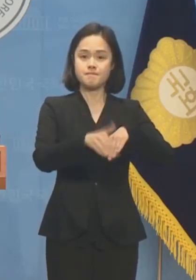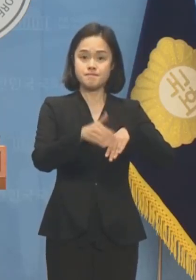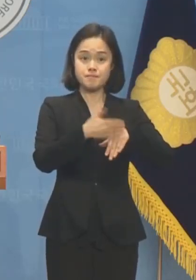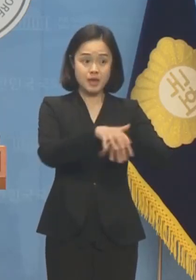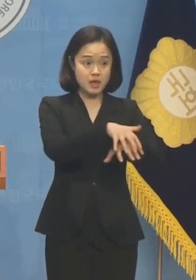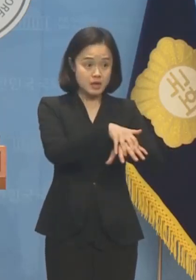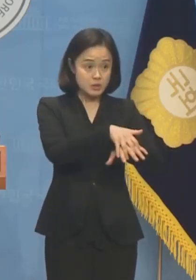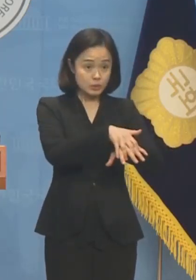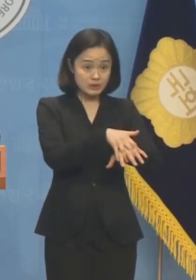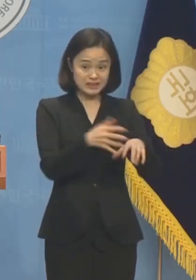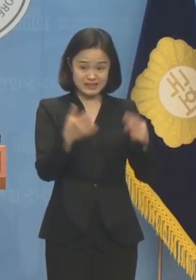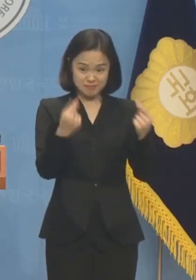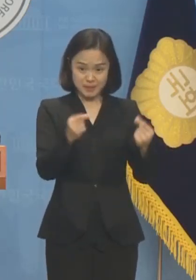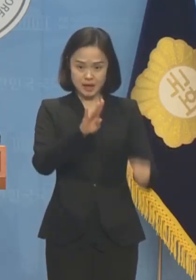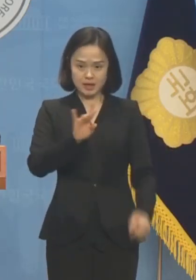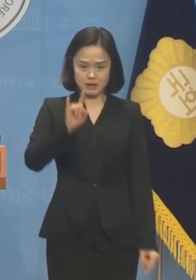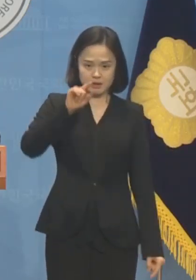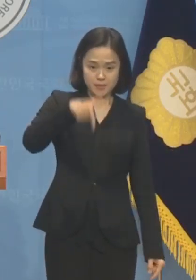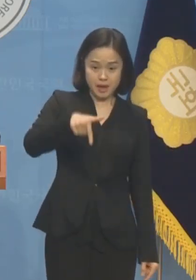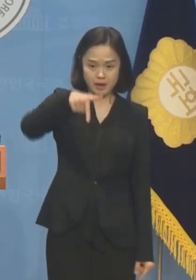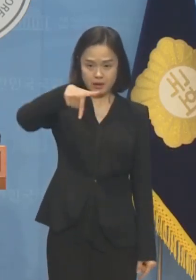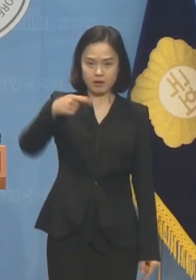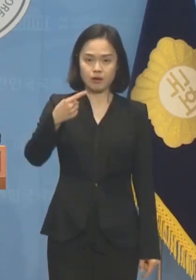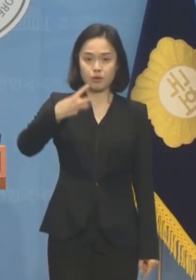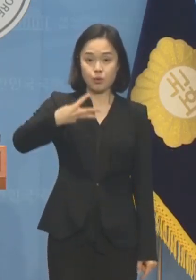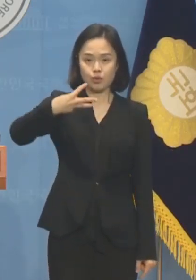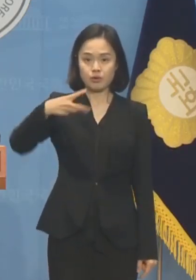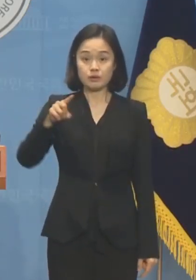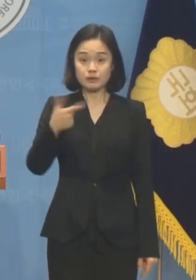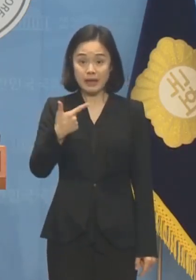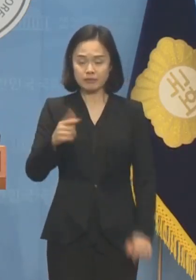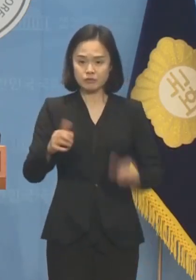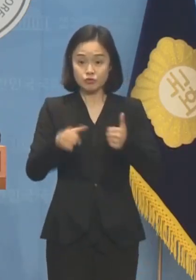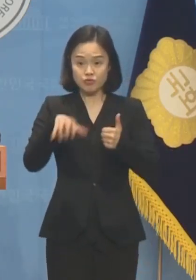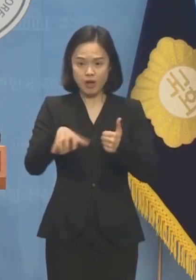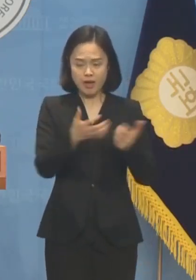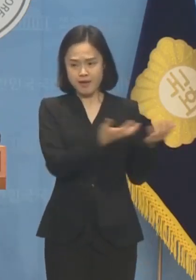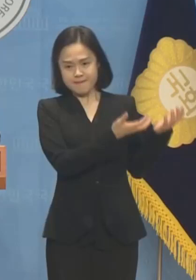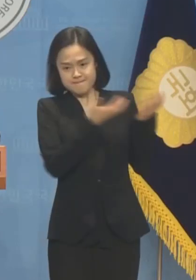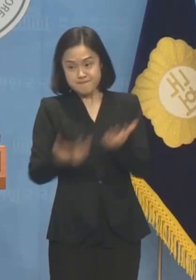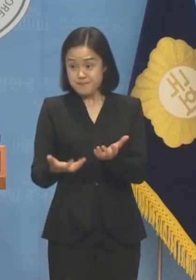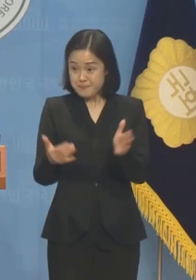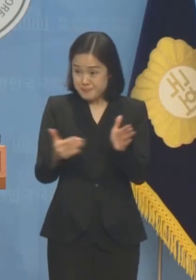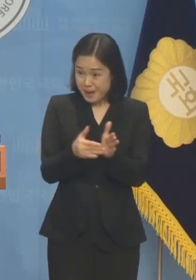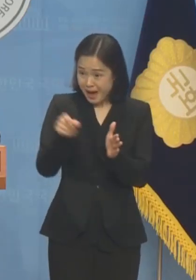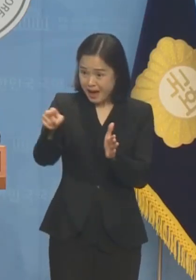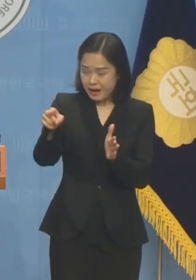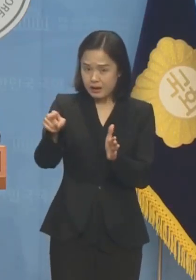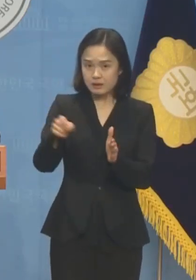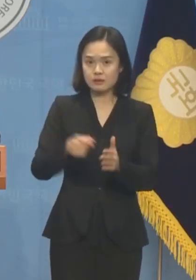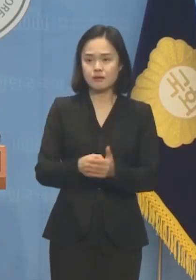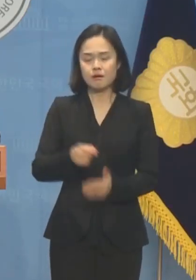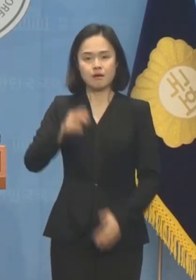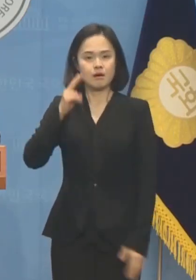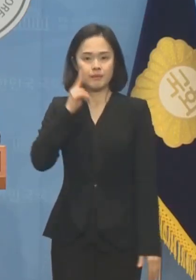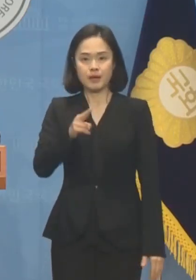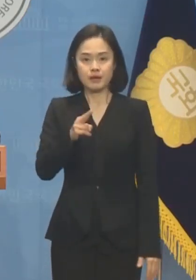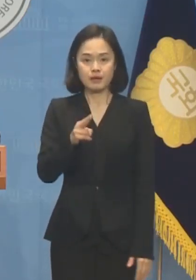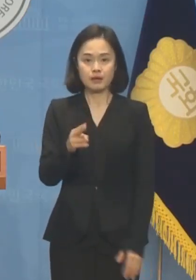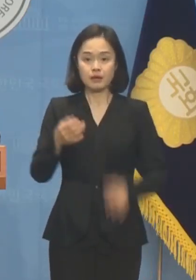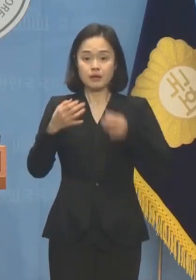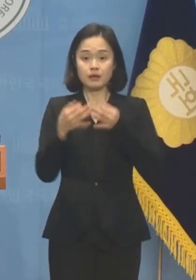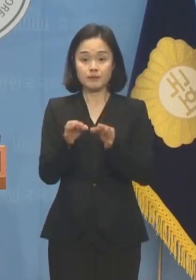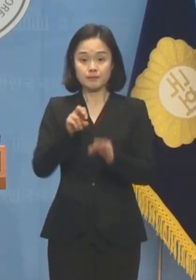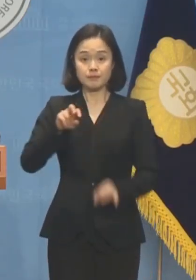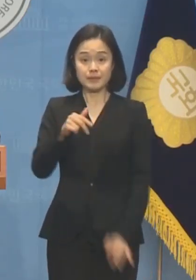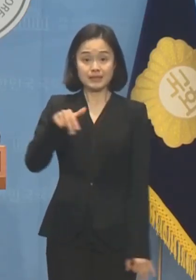있단 말입니까? 더욱 어이없는 것은 김민전 의원이 자신의 SNS에 백골단이